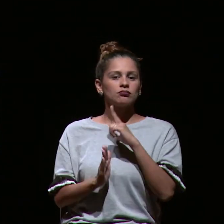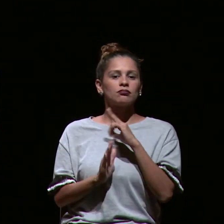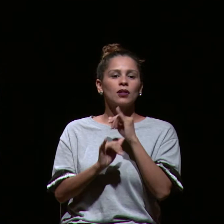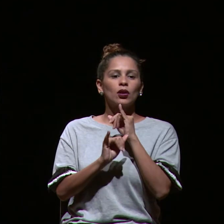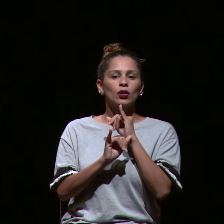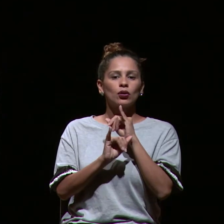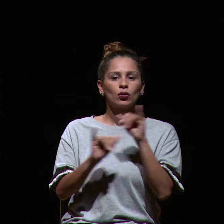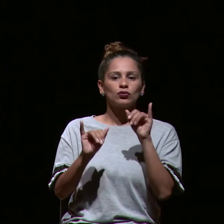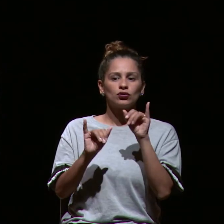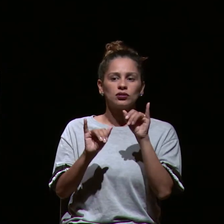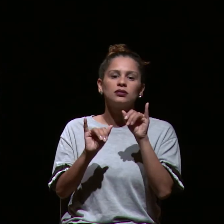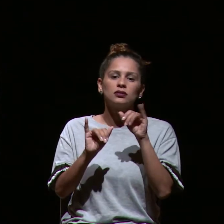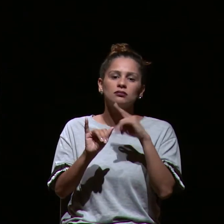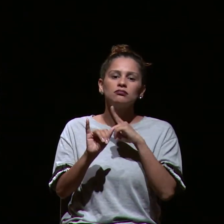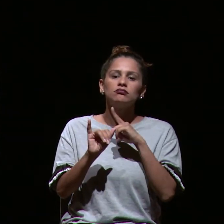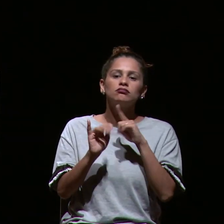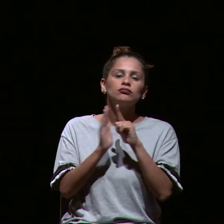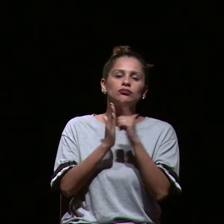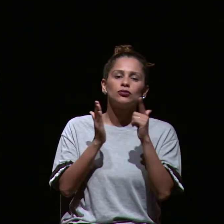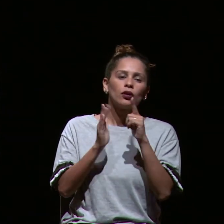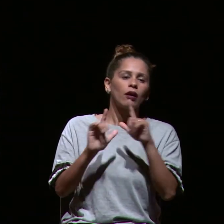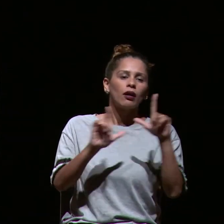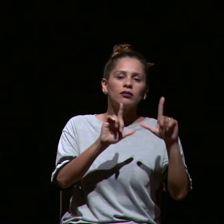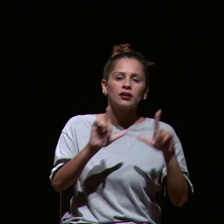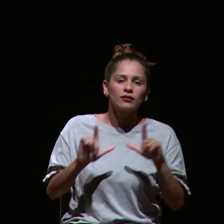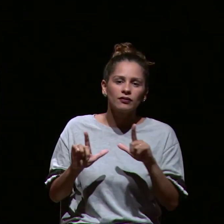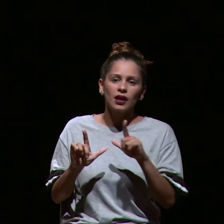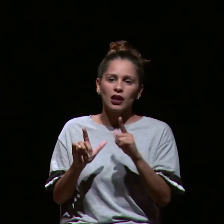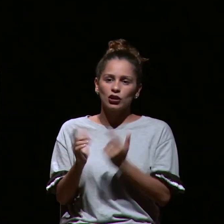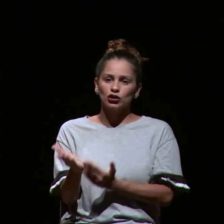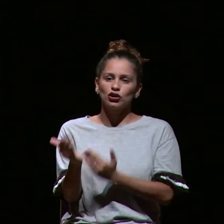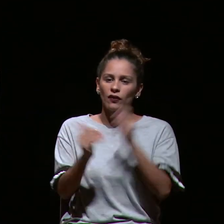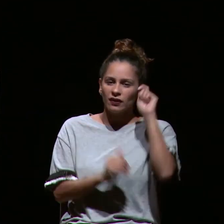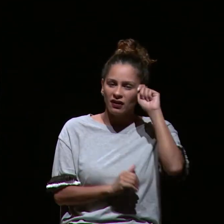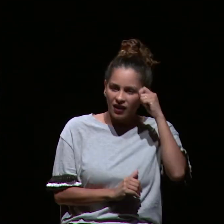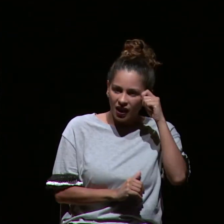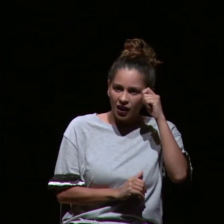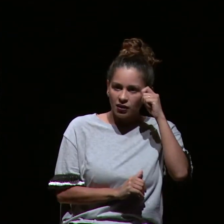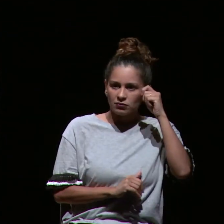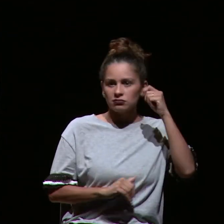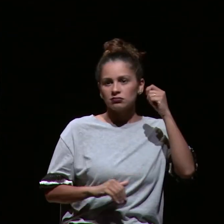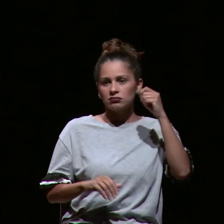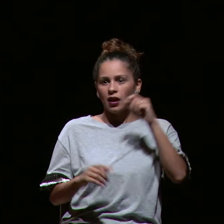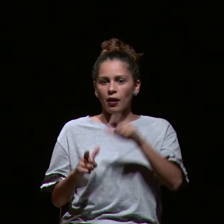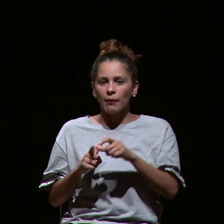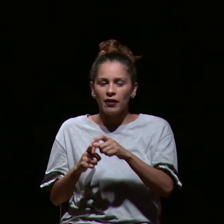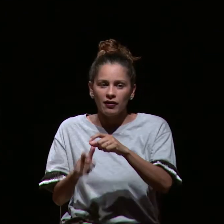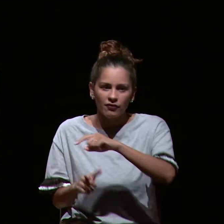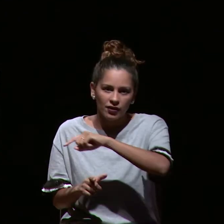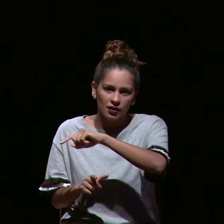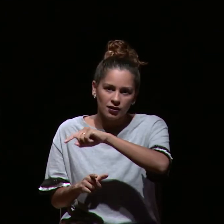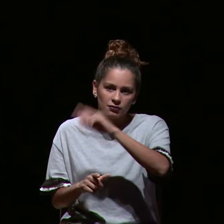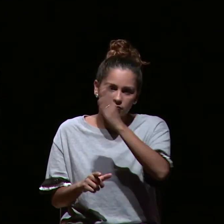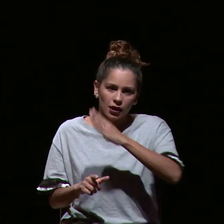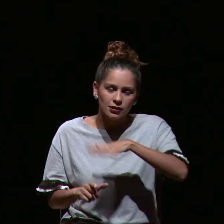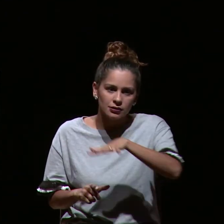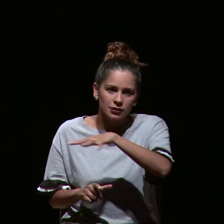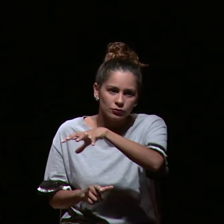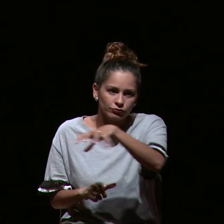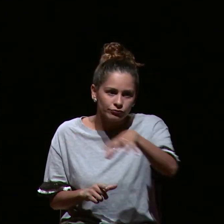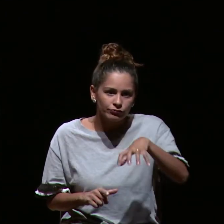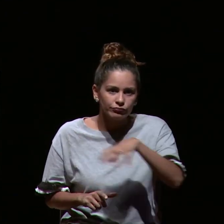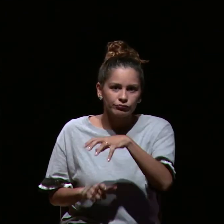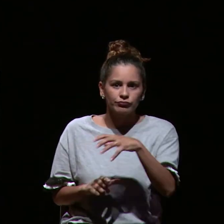assassinatos de centenas de jovens negros mortos pela polícia nas periferias brasileiras, as quais acabam sendo reduzidos às estatísticas